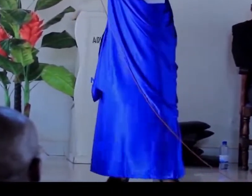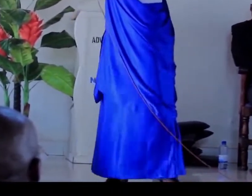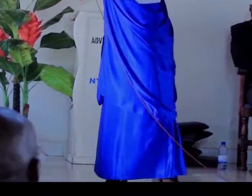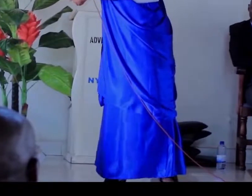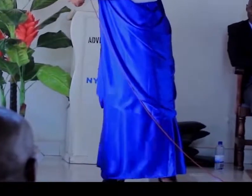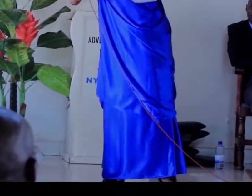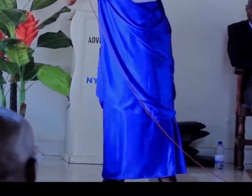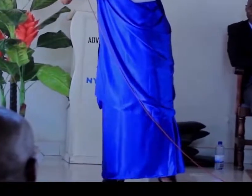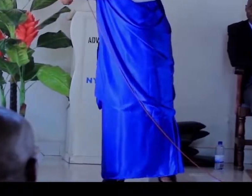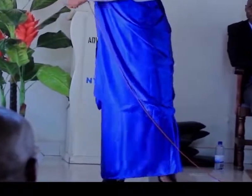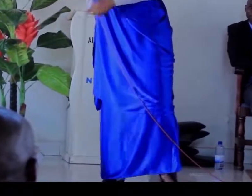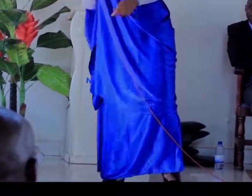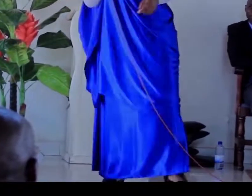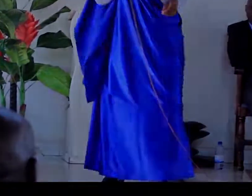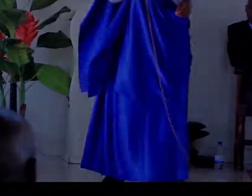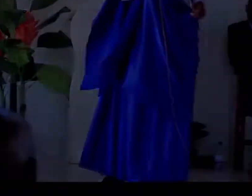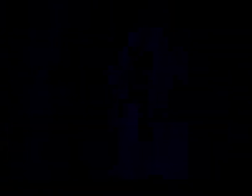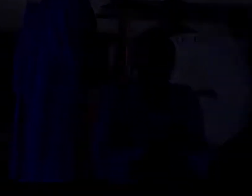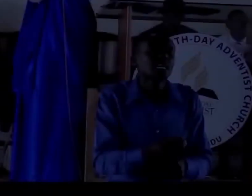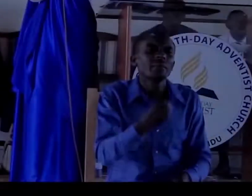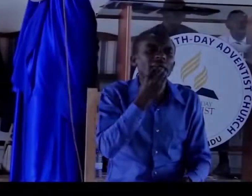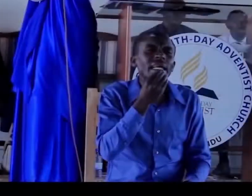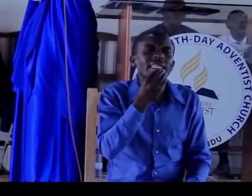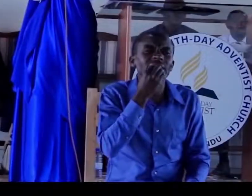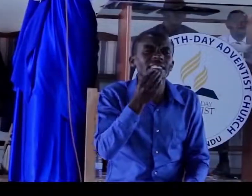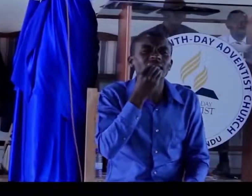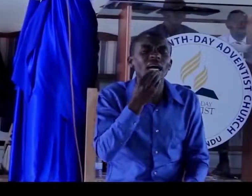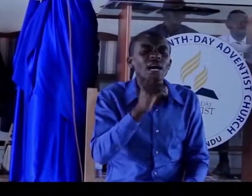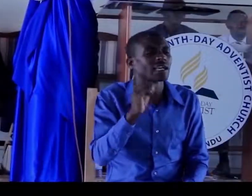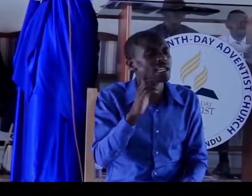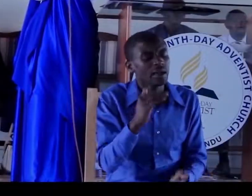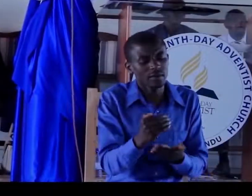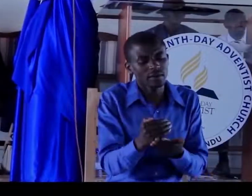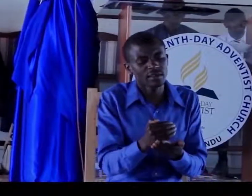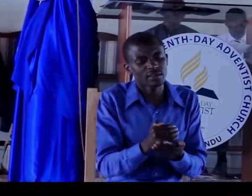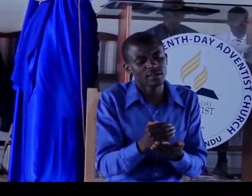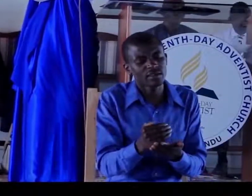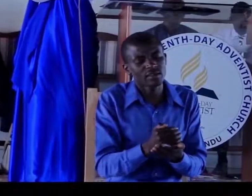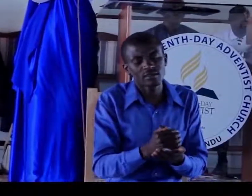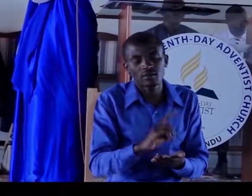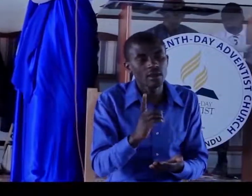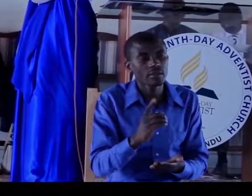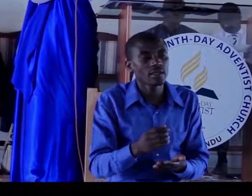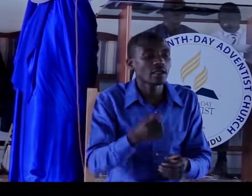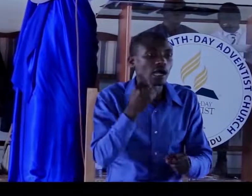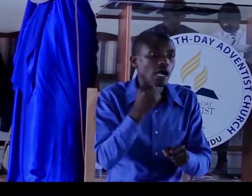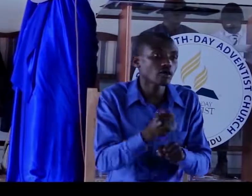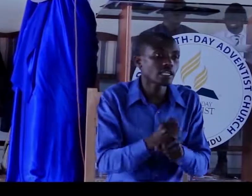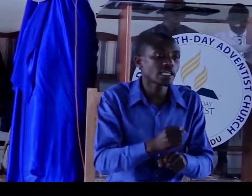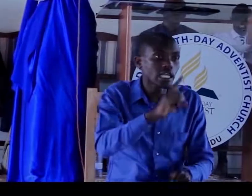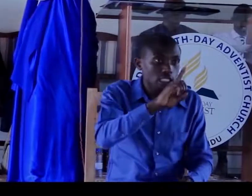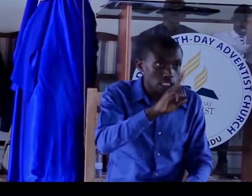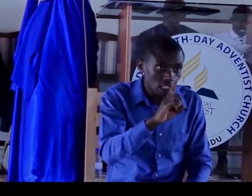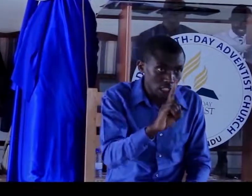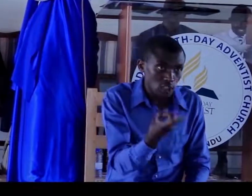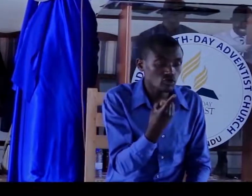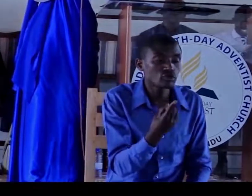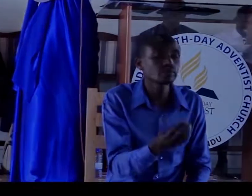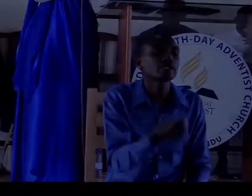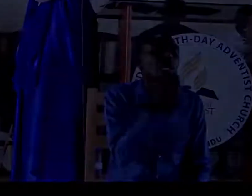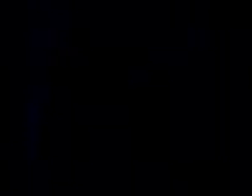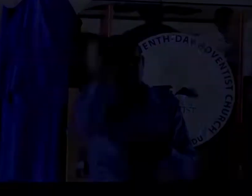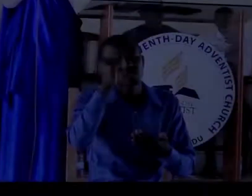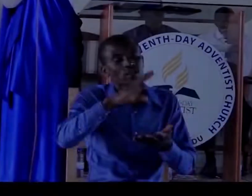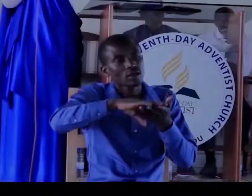mwebwe abandi banyakanakino mwebwe uzantega amatwi umusore akoreye amafaranga 1000 akarya icy'atanu nanga ko mutari